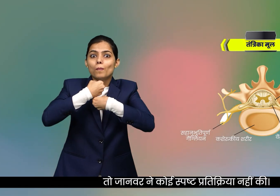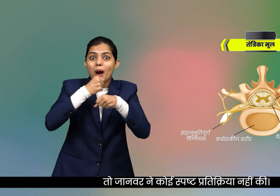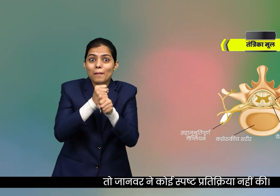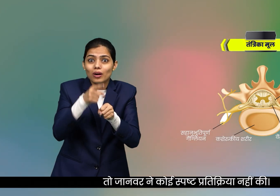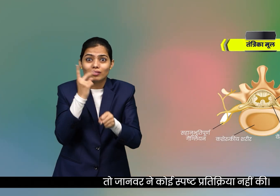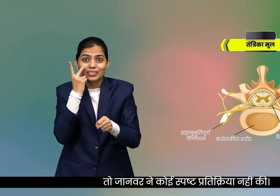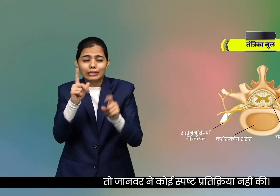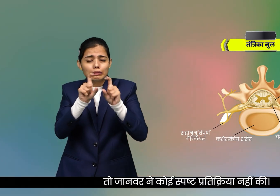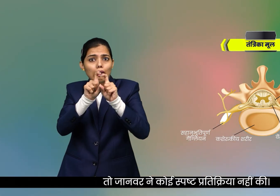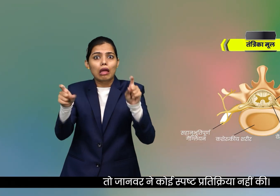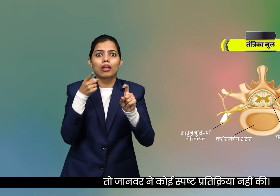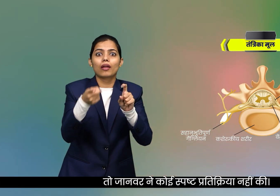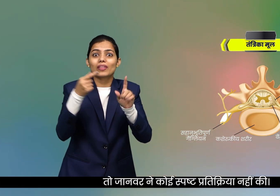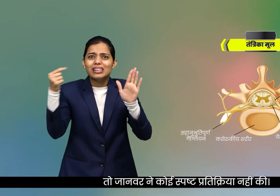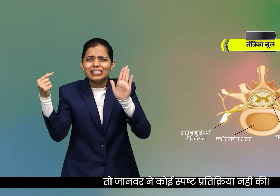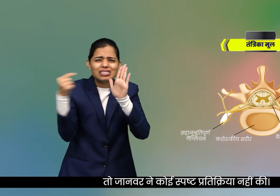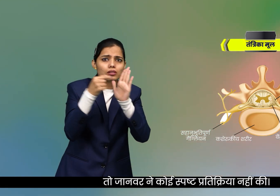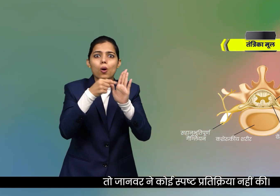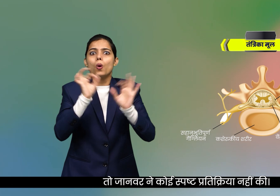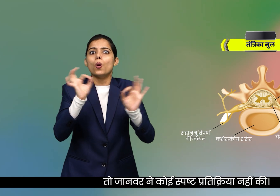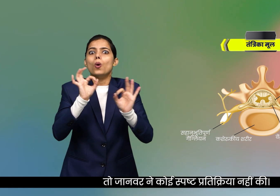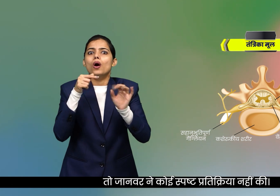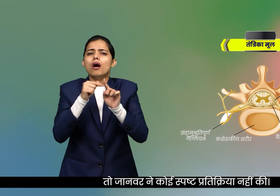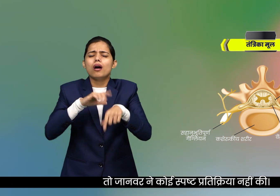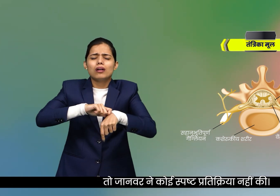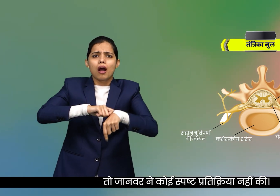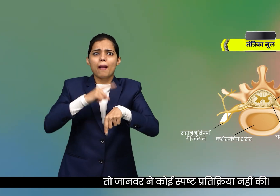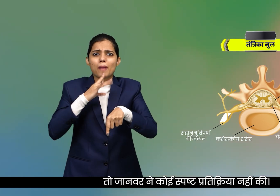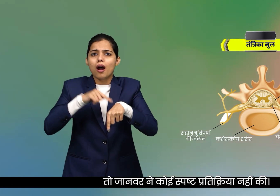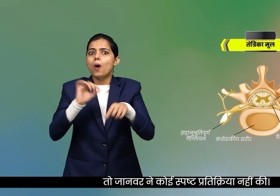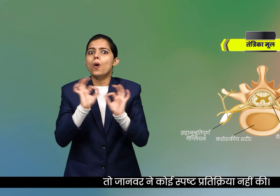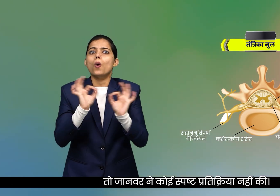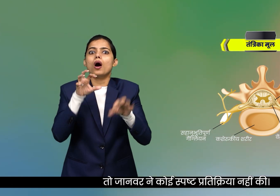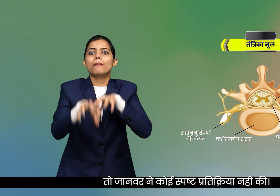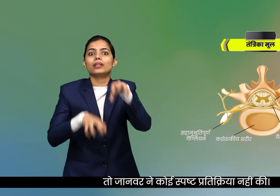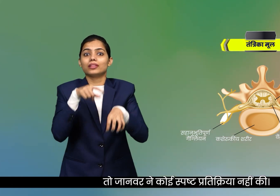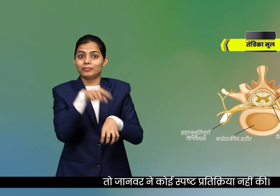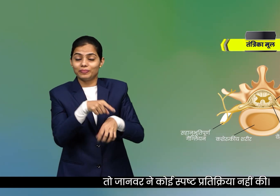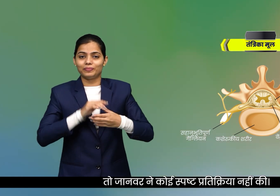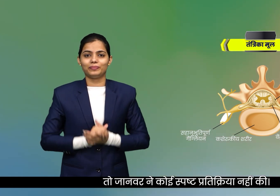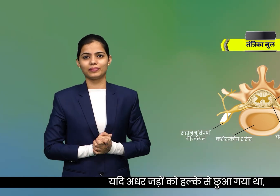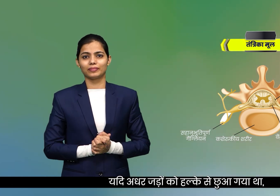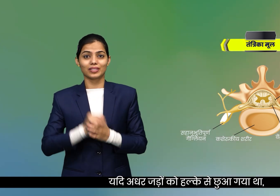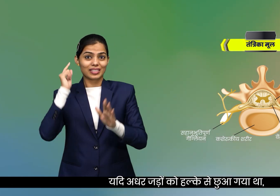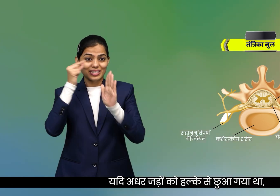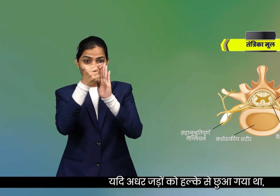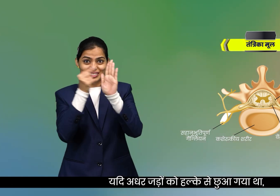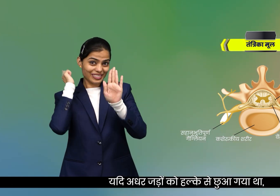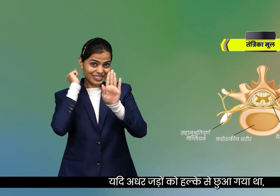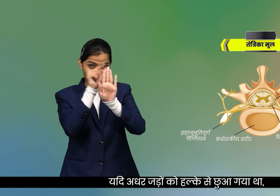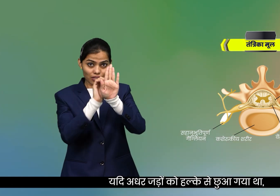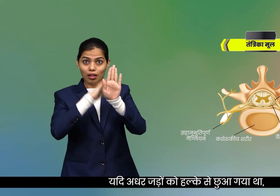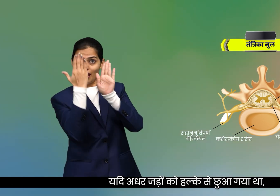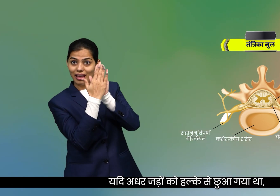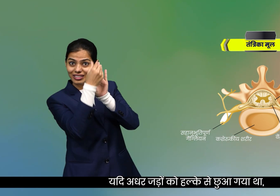तो जानवर ने कोई स्पष्ट प्रतिक्रिया नहीं की। यदि